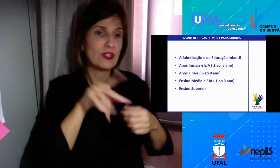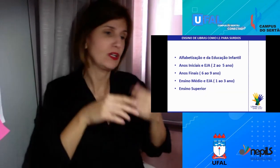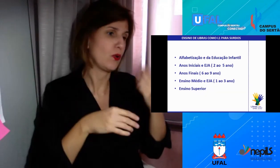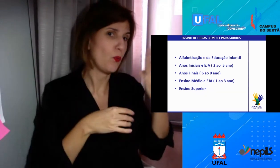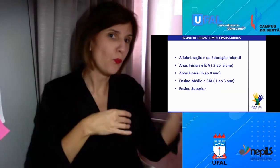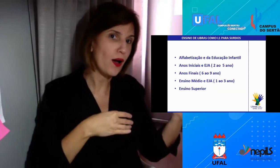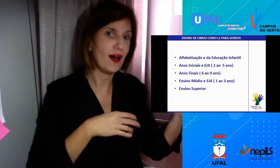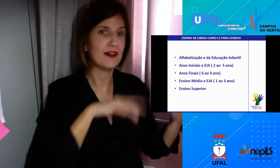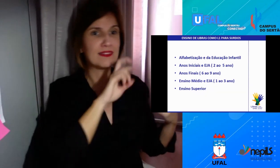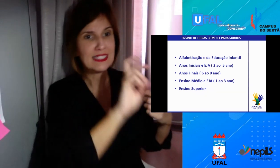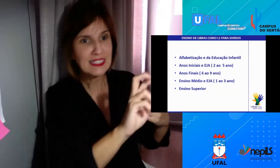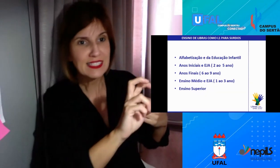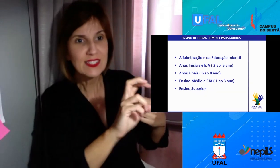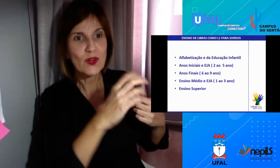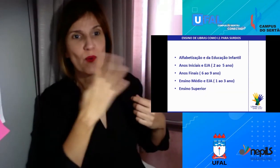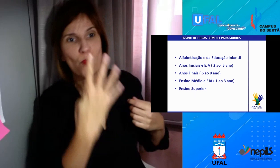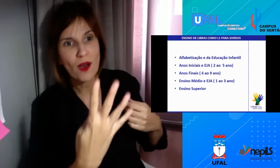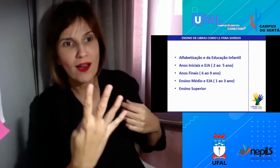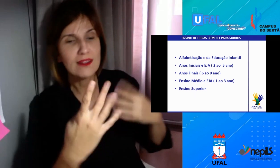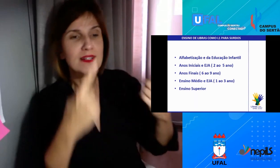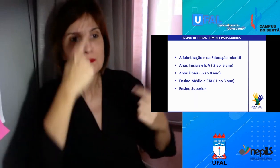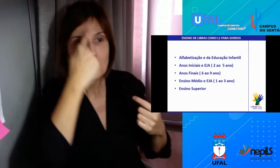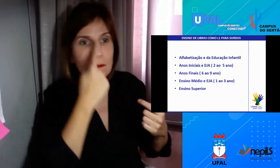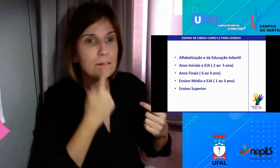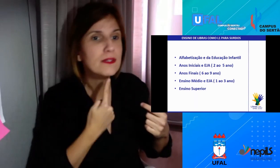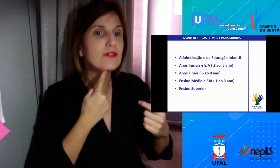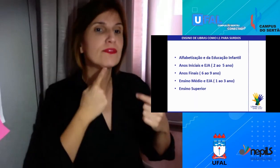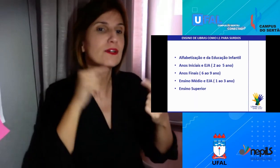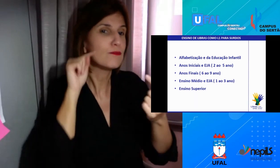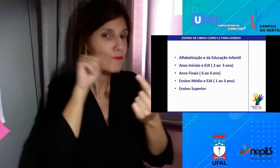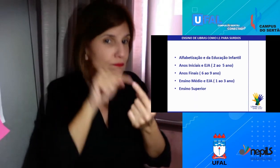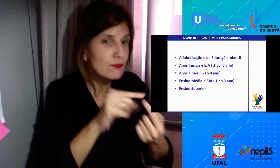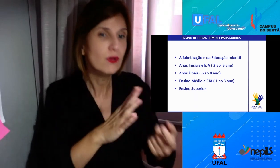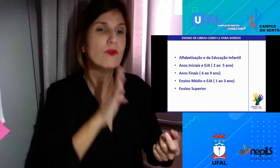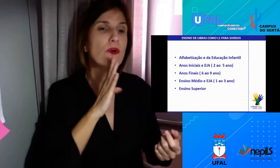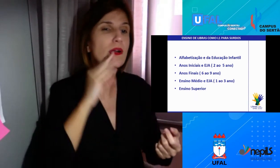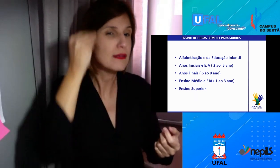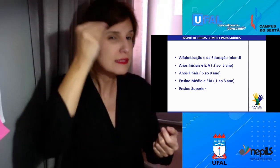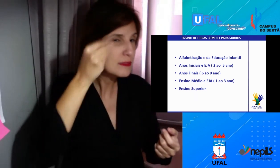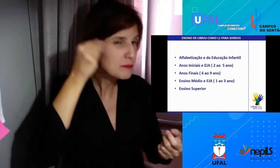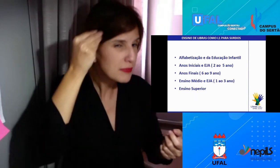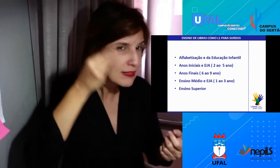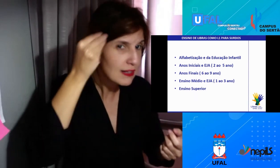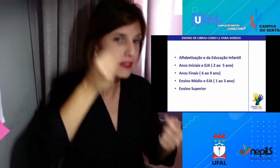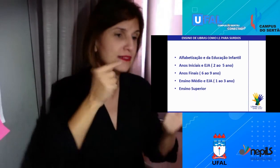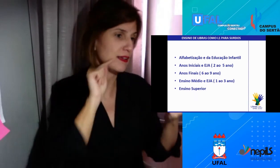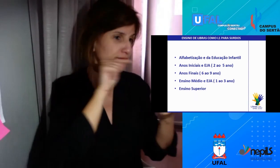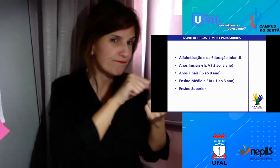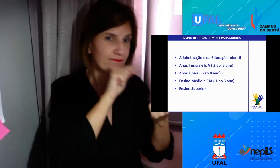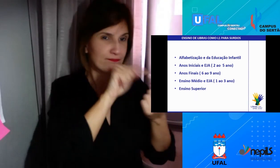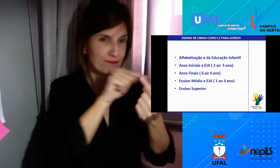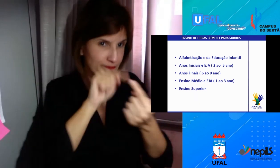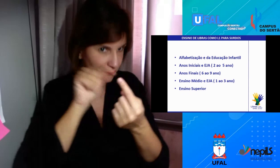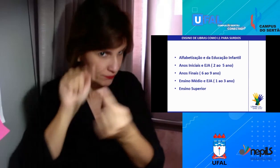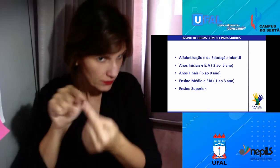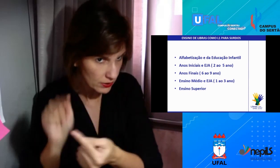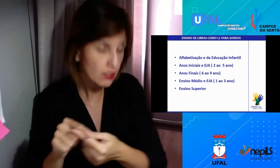Então, são divididos por grupos de professores, de acordo com os perfis, experiências e